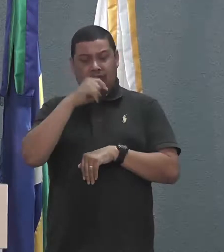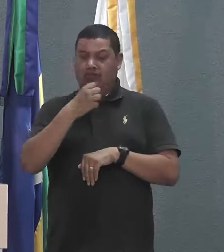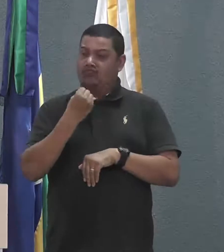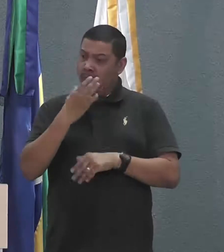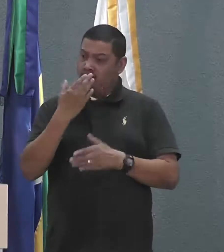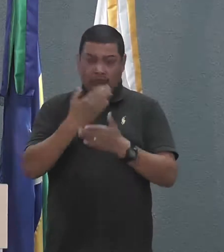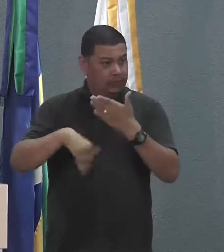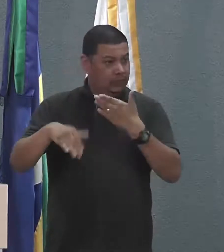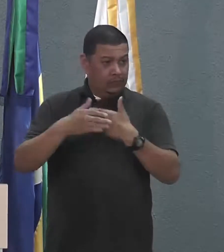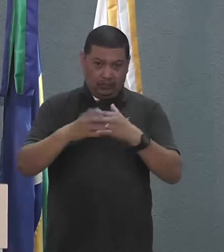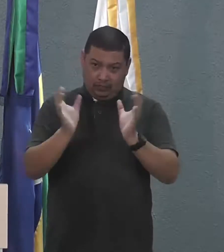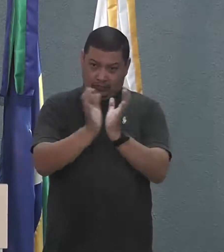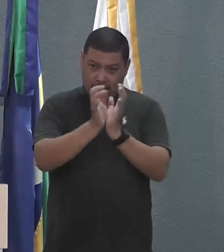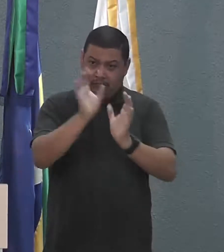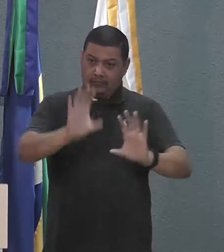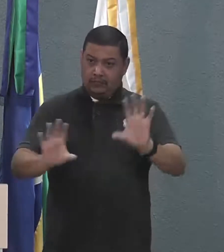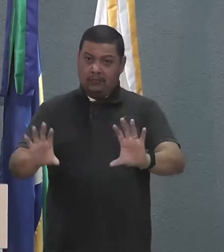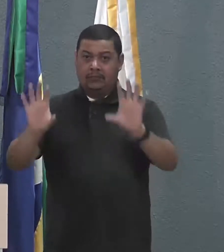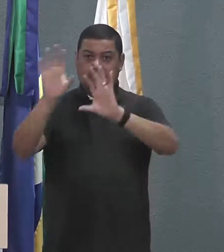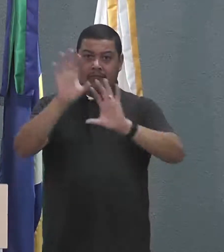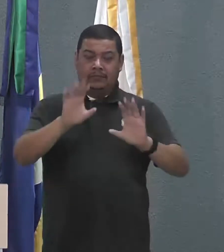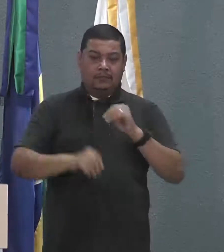isso.